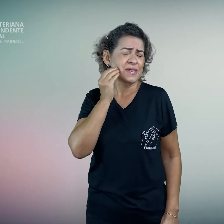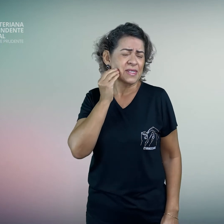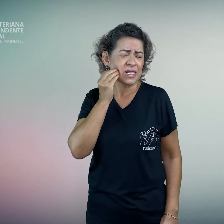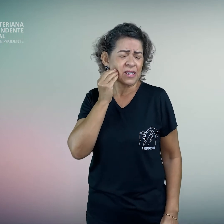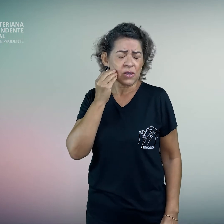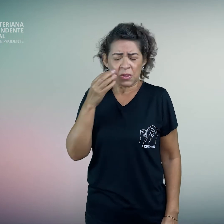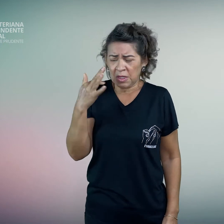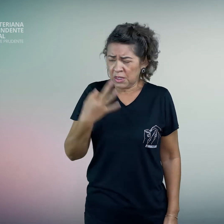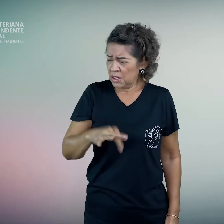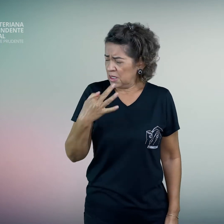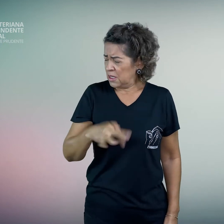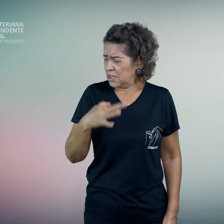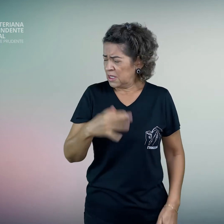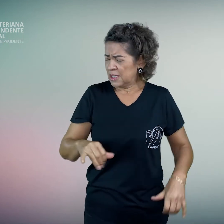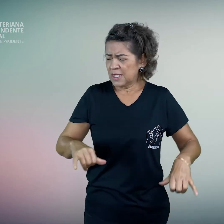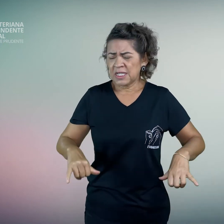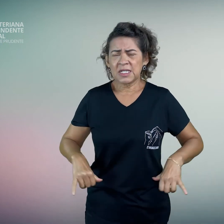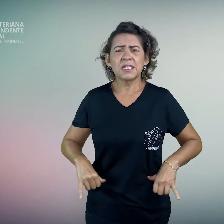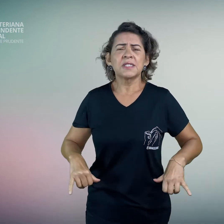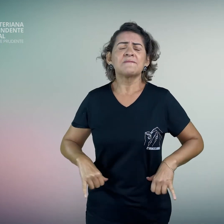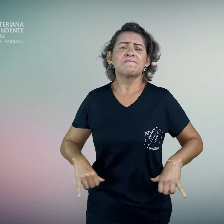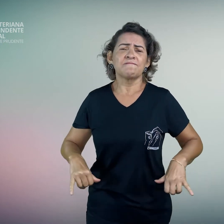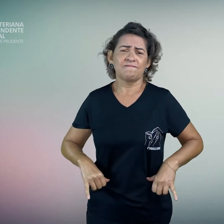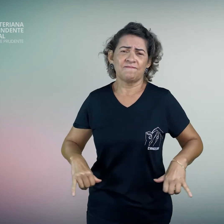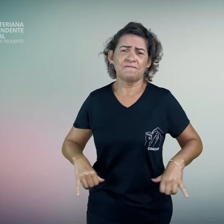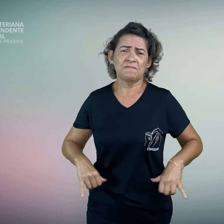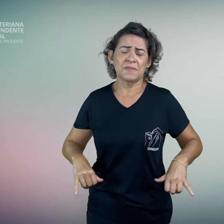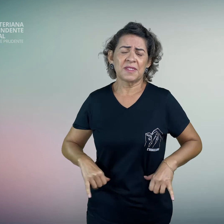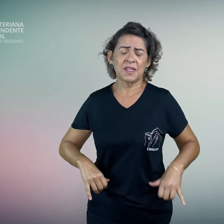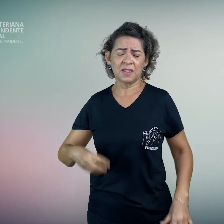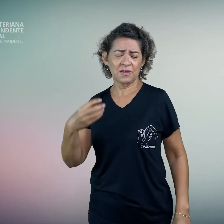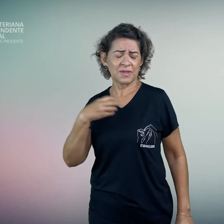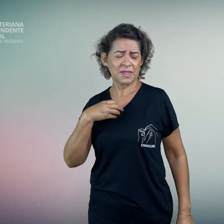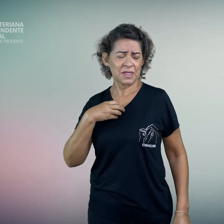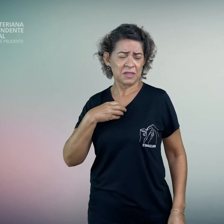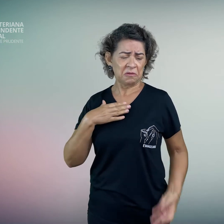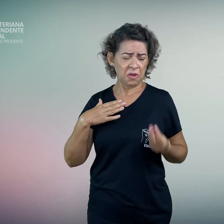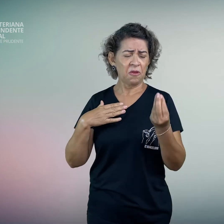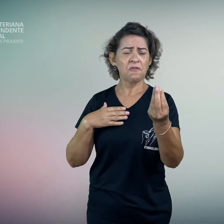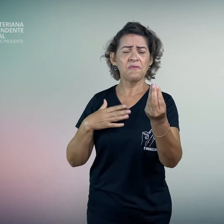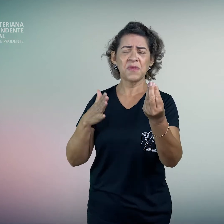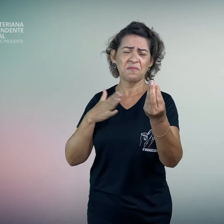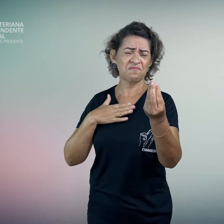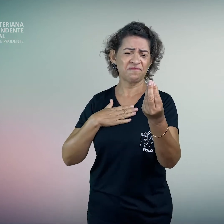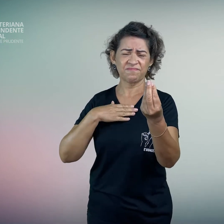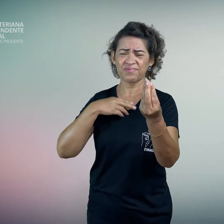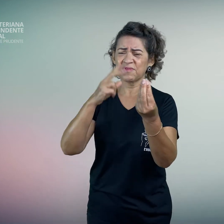dor inexplicável, se sentindo indesejado e sem valor, quero que entenda